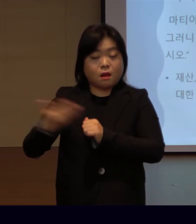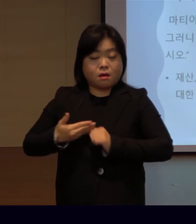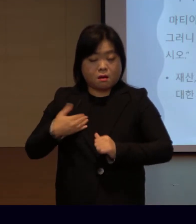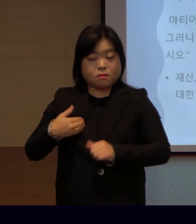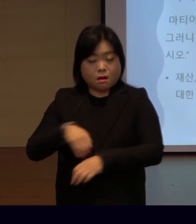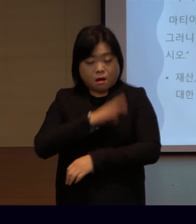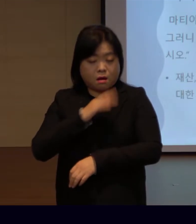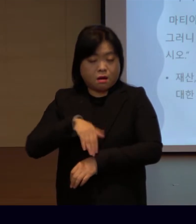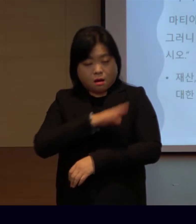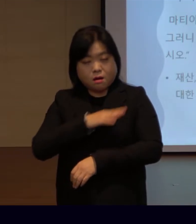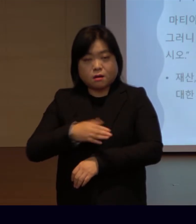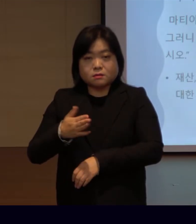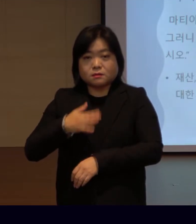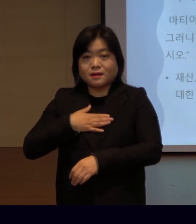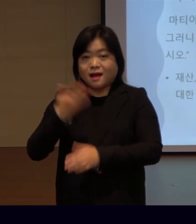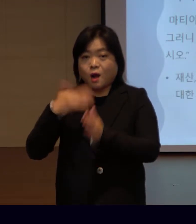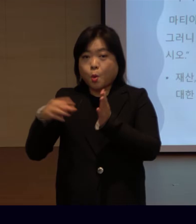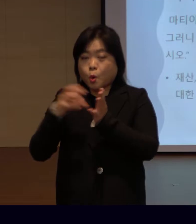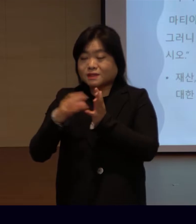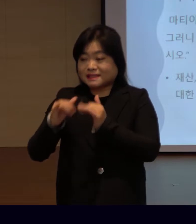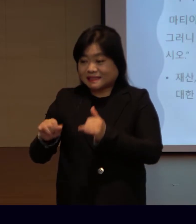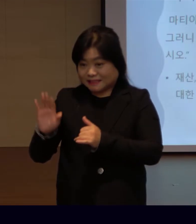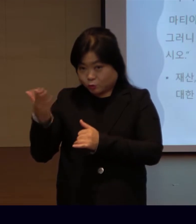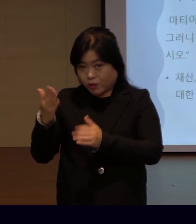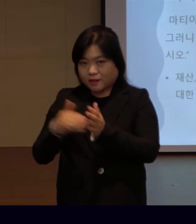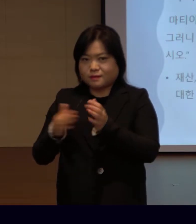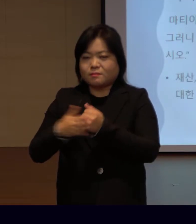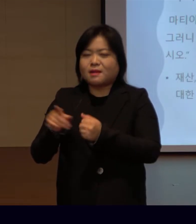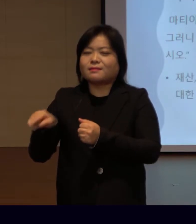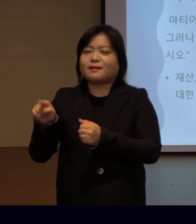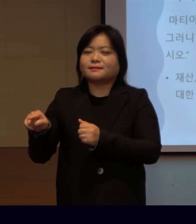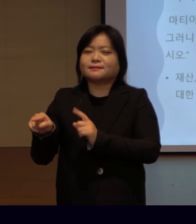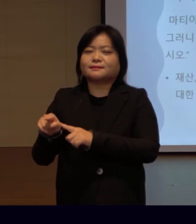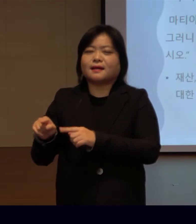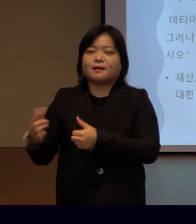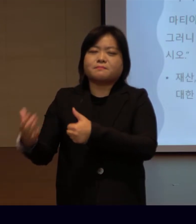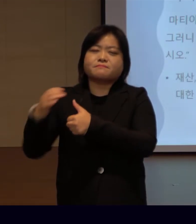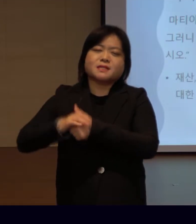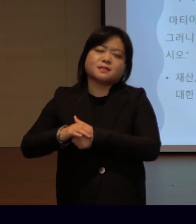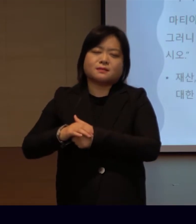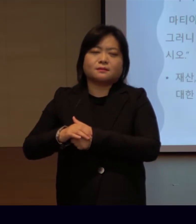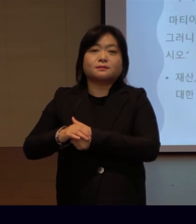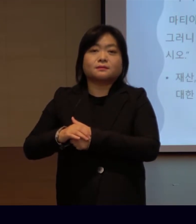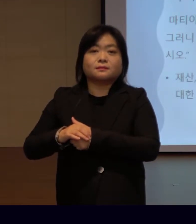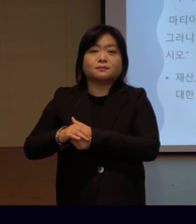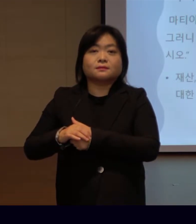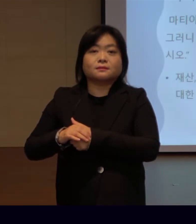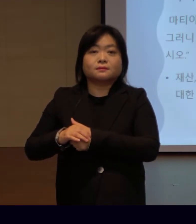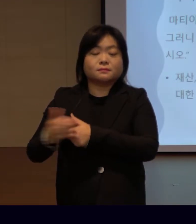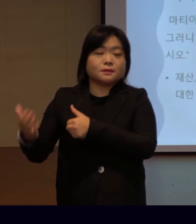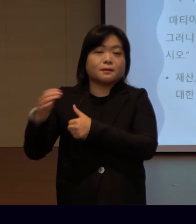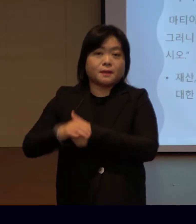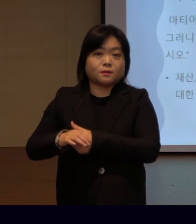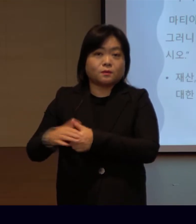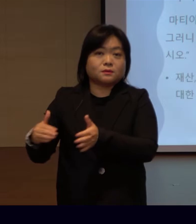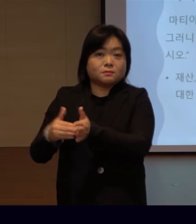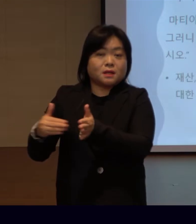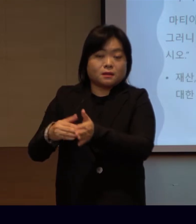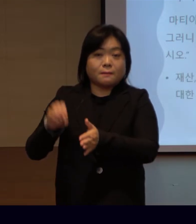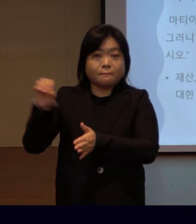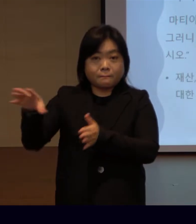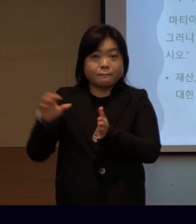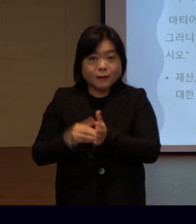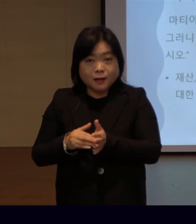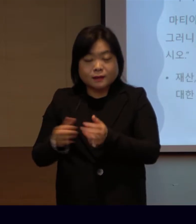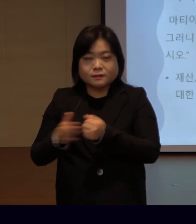그만이다. 내가 당신의 공직인 이상 당신 나한테 참견하지 말아라. 그러니까 딱 이렇게 되는 거예요. 근데